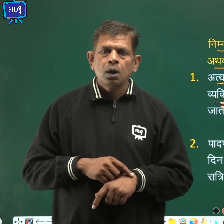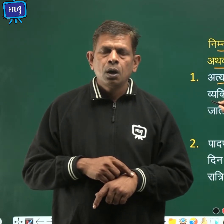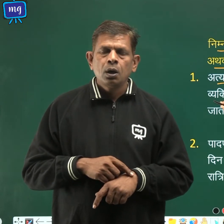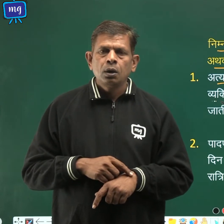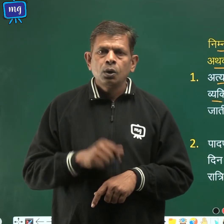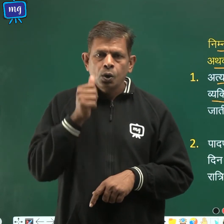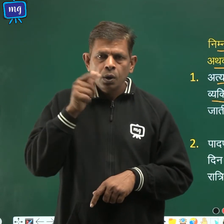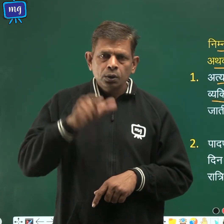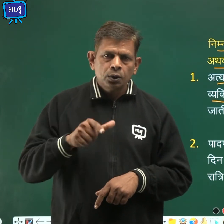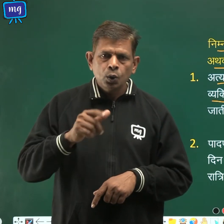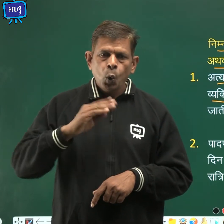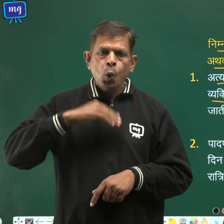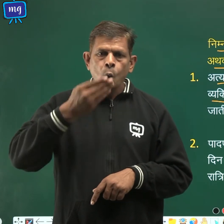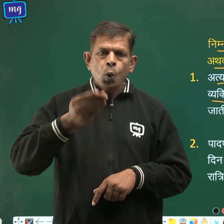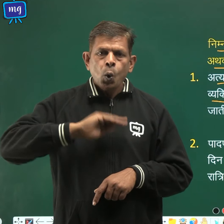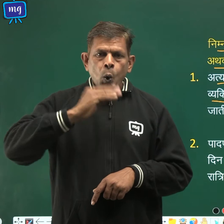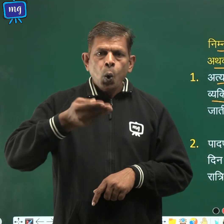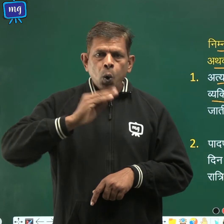व्यक्ति की श्वसन दर